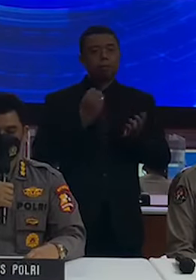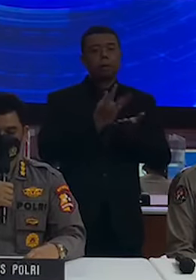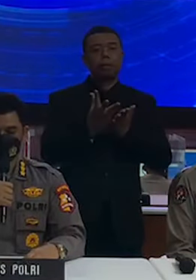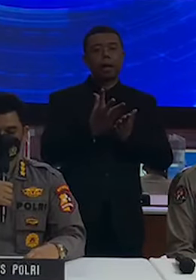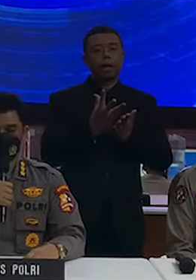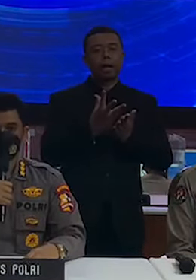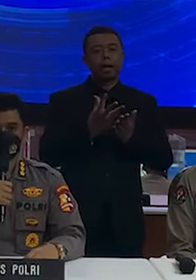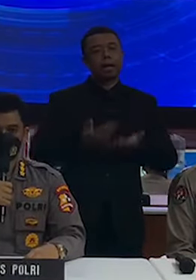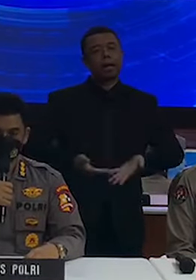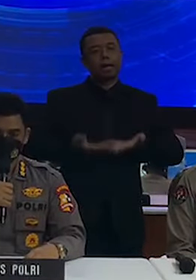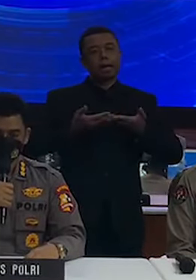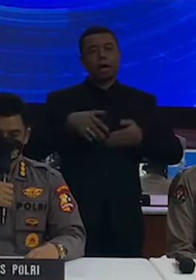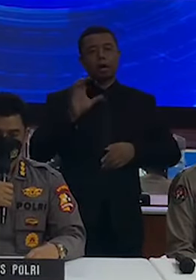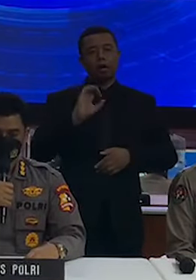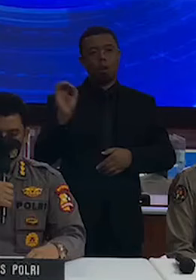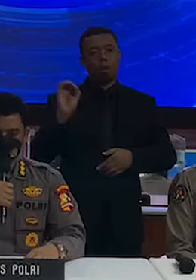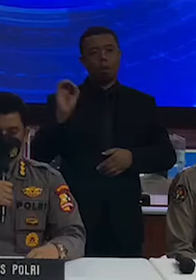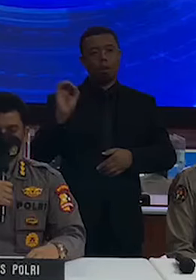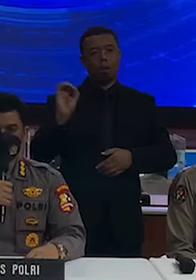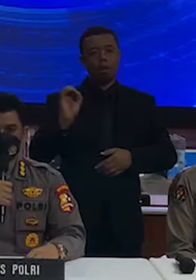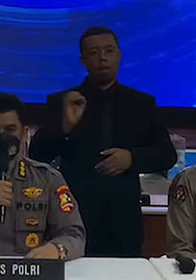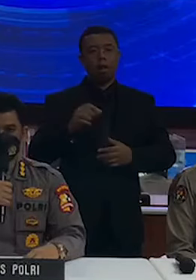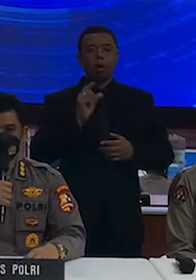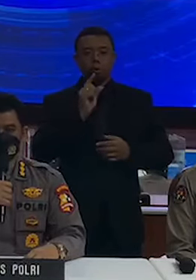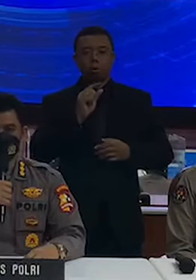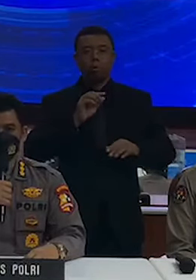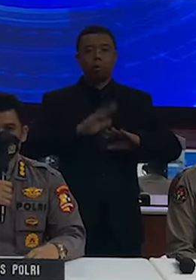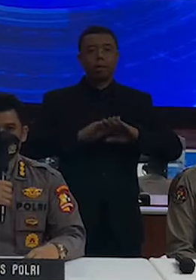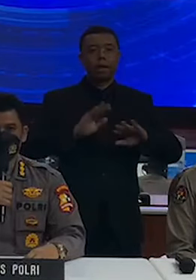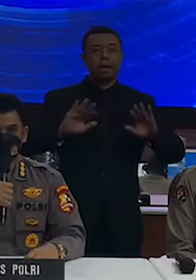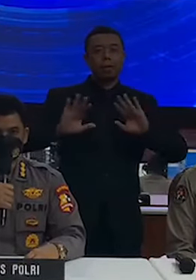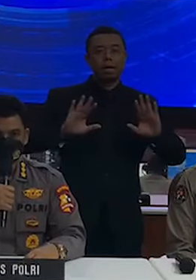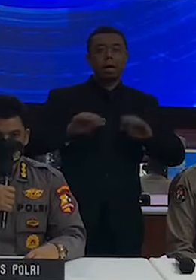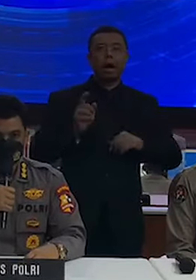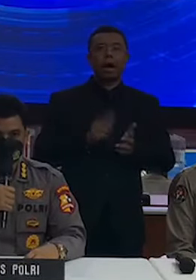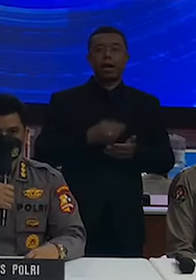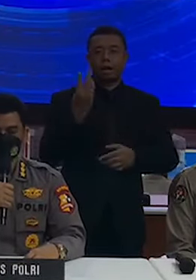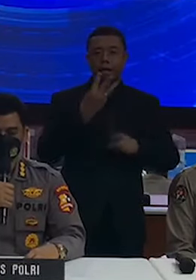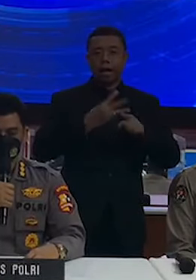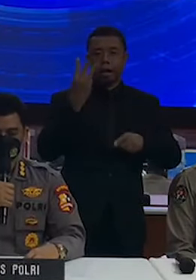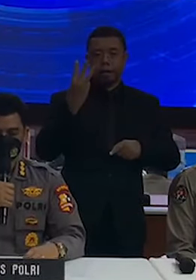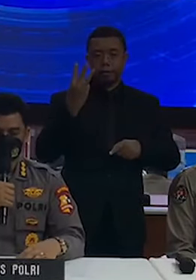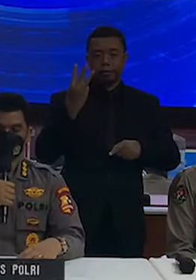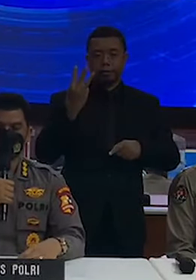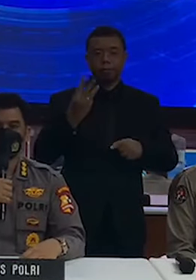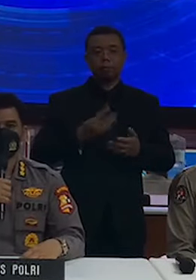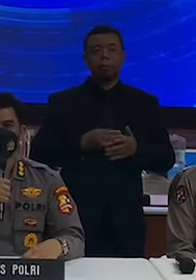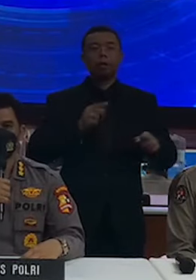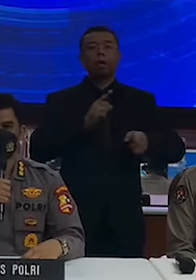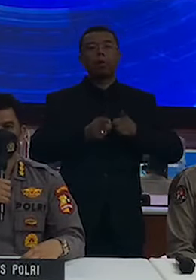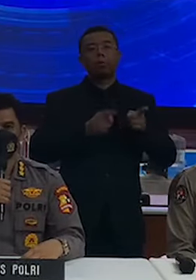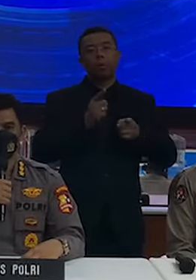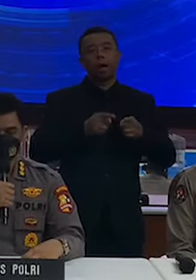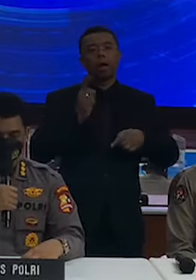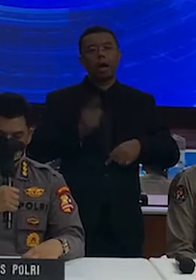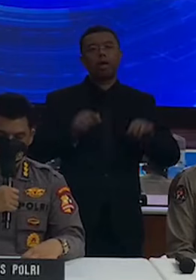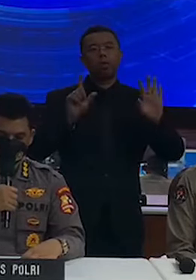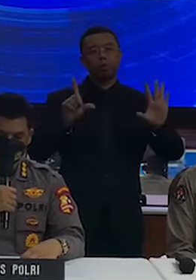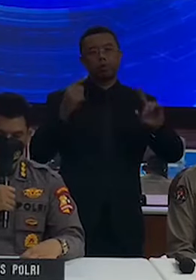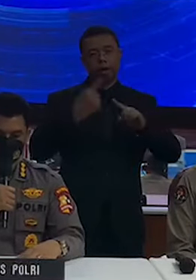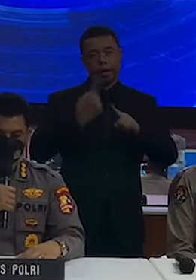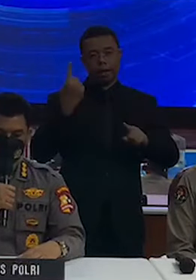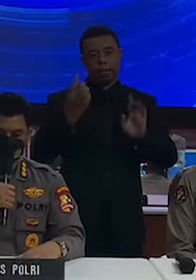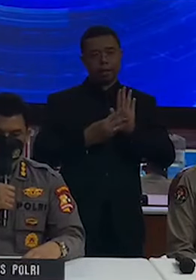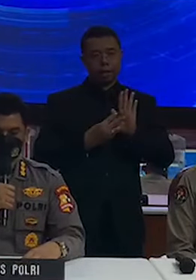pelanggaran tipiring ada 0, dan bencana ada 3 kejadian, gangguan ada 7